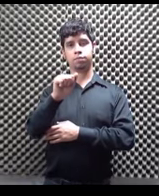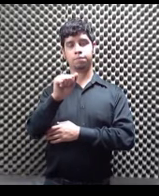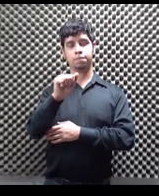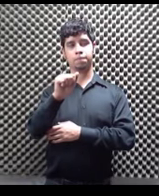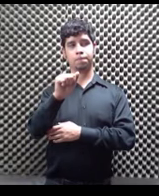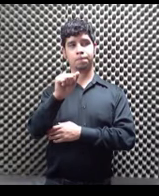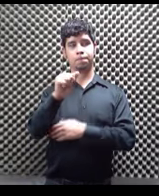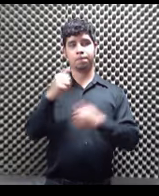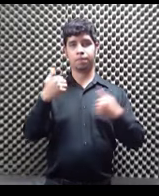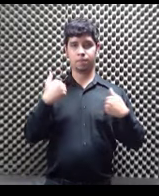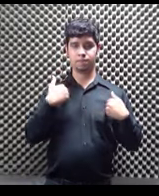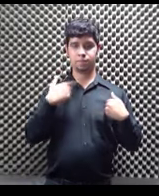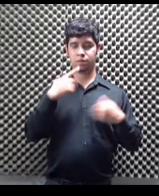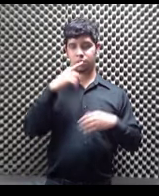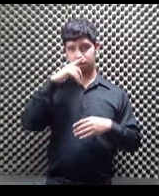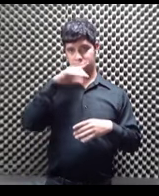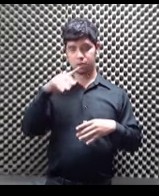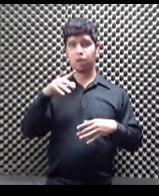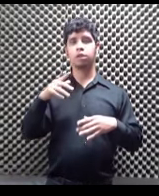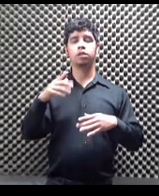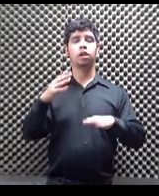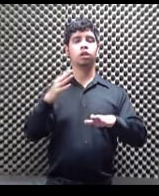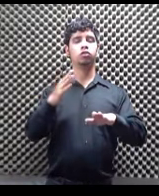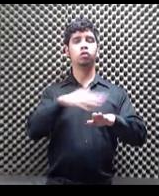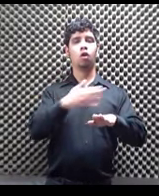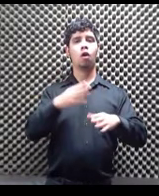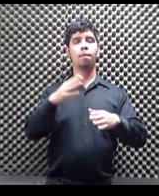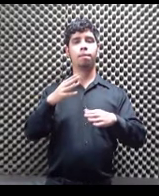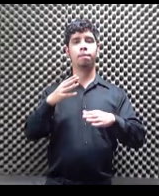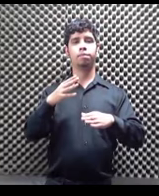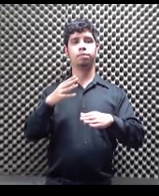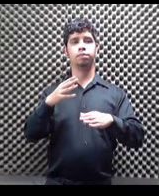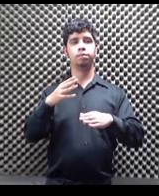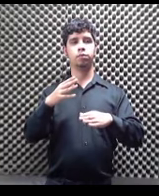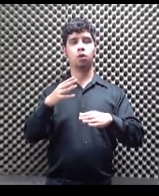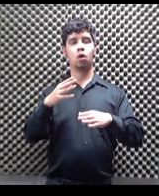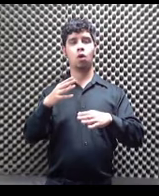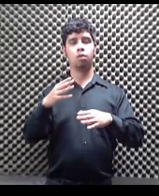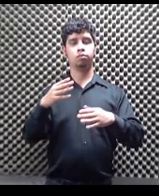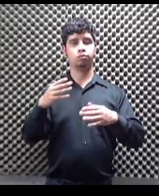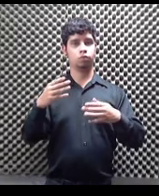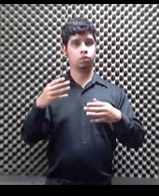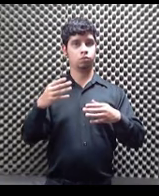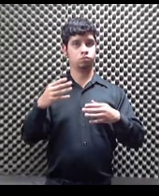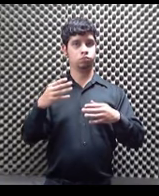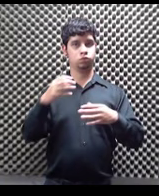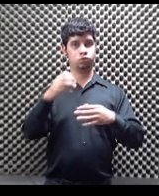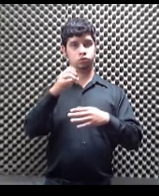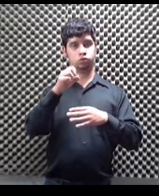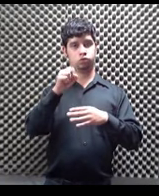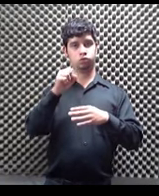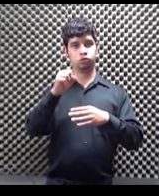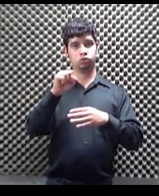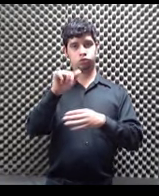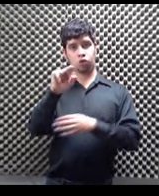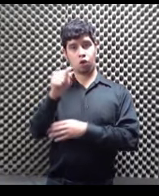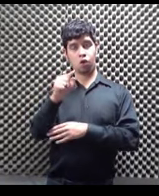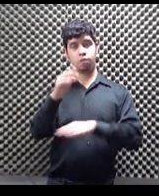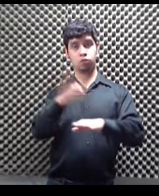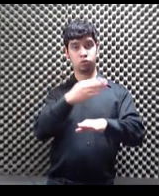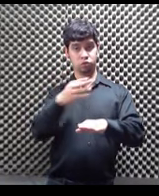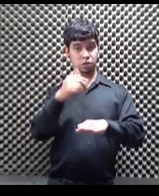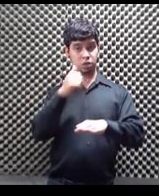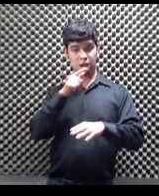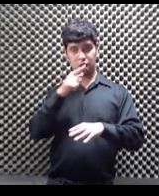tuvimos a las niñas de Sound of Music, a la que hizo de Gretel y otra de las muchachitas de las hermanitas,